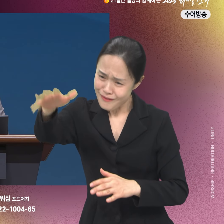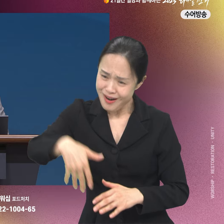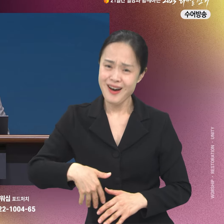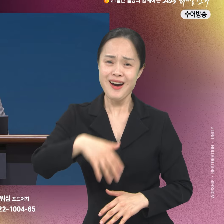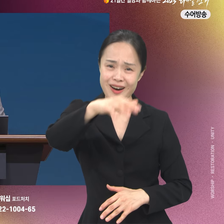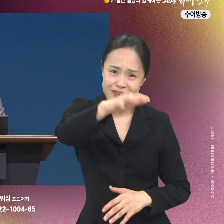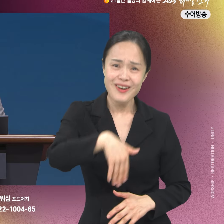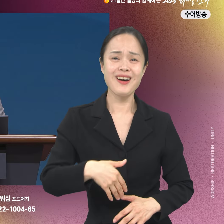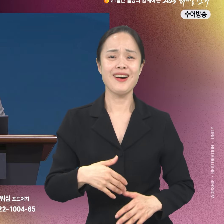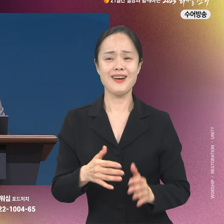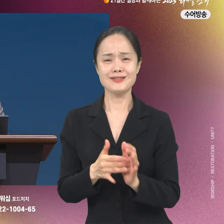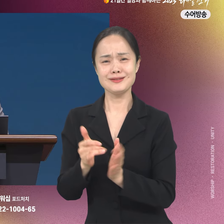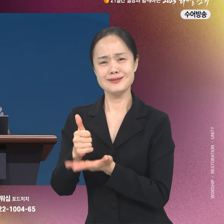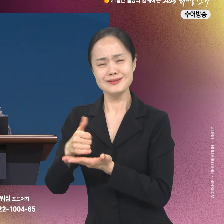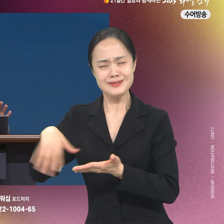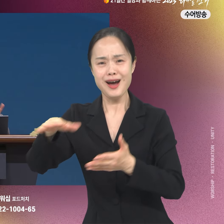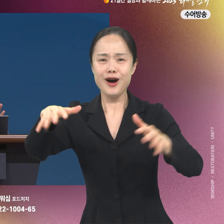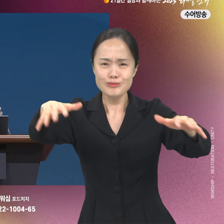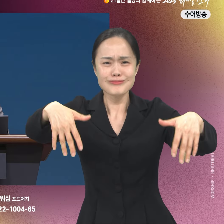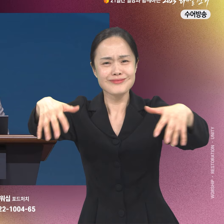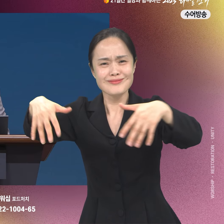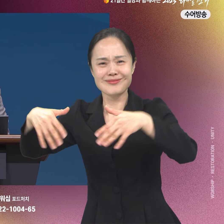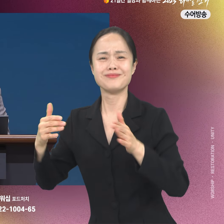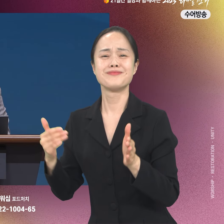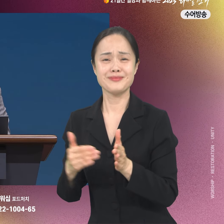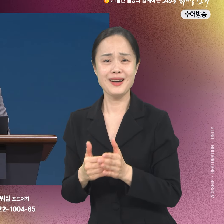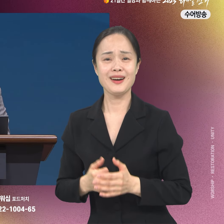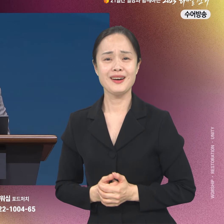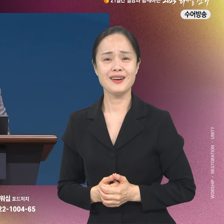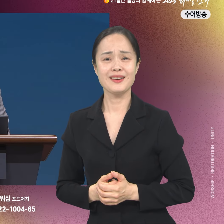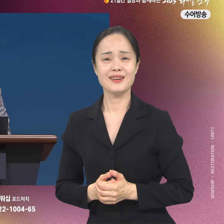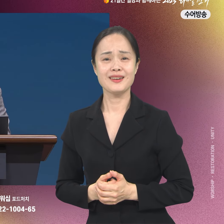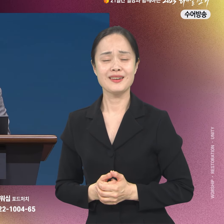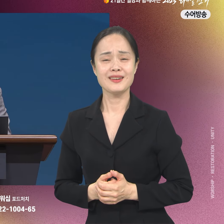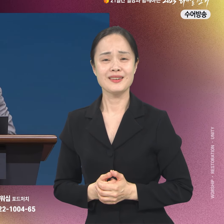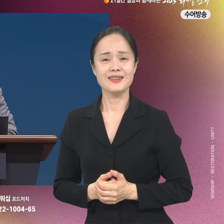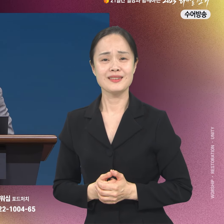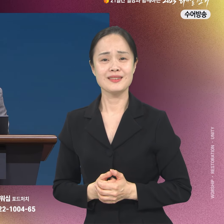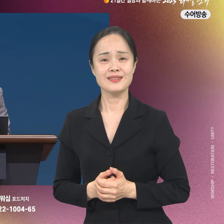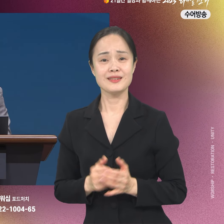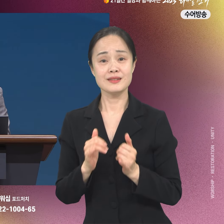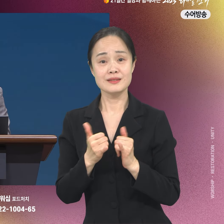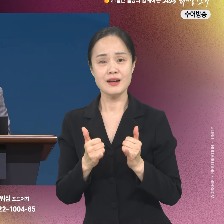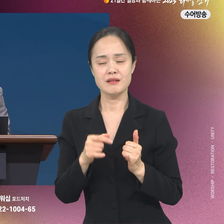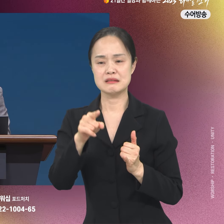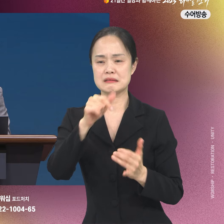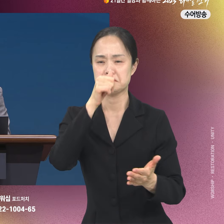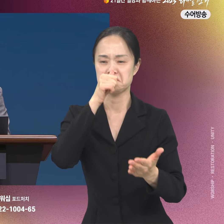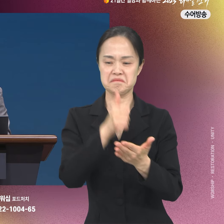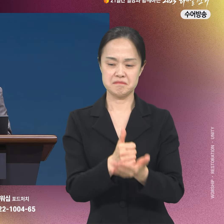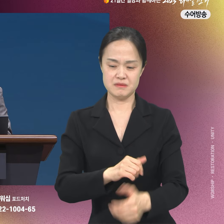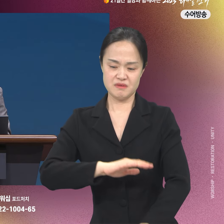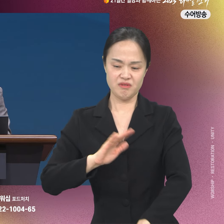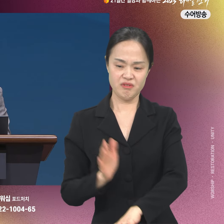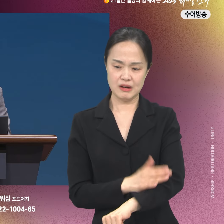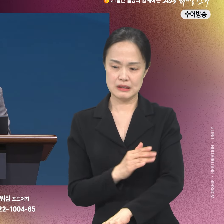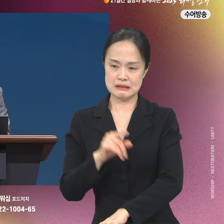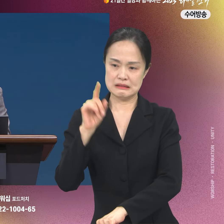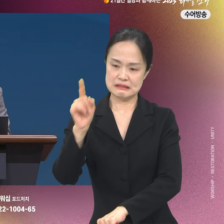가지 말자, 멀리 해야 된다, 그렇게 정죄하는,